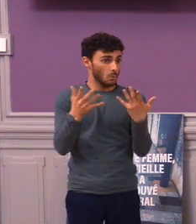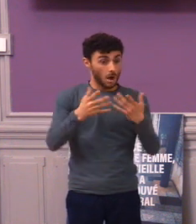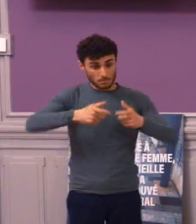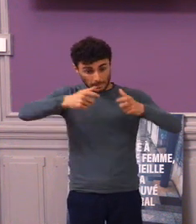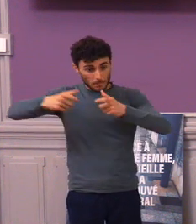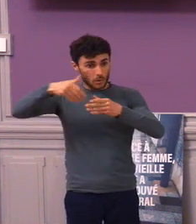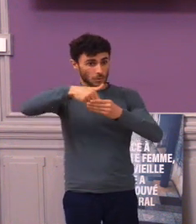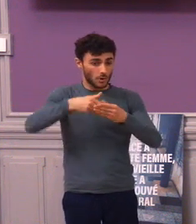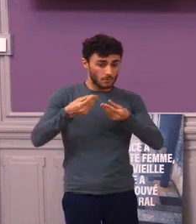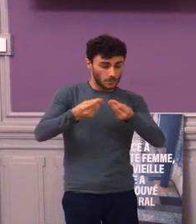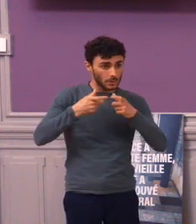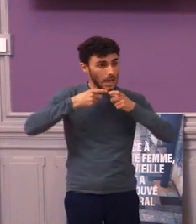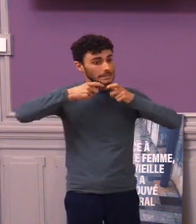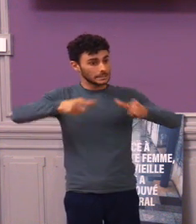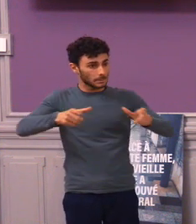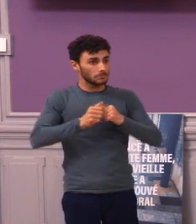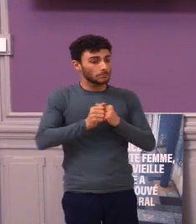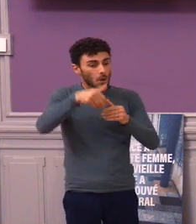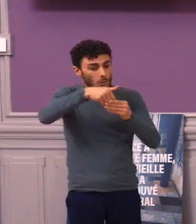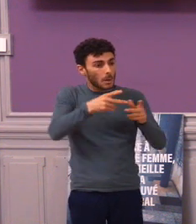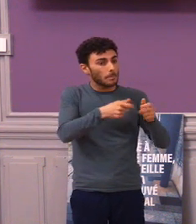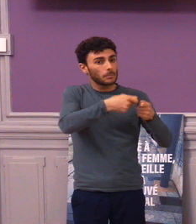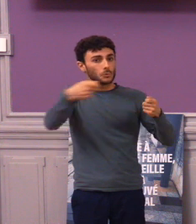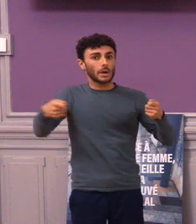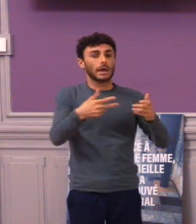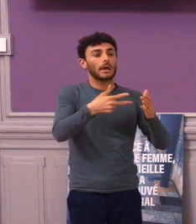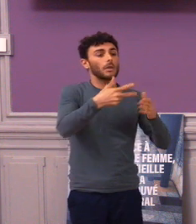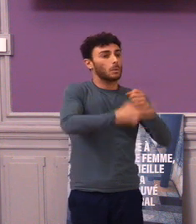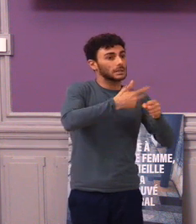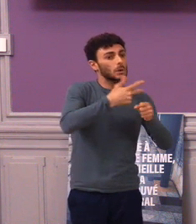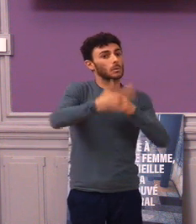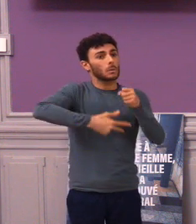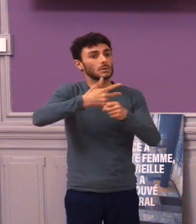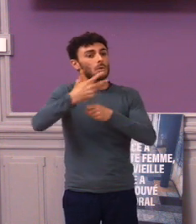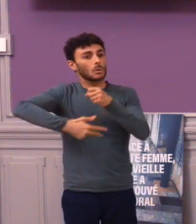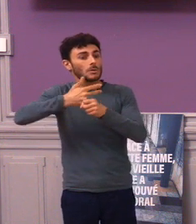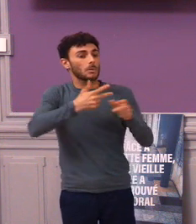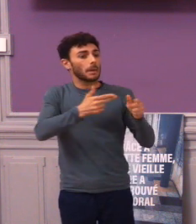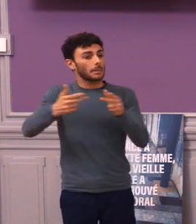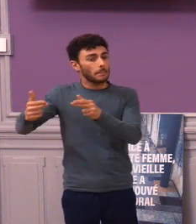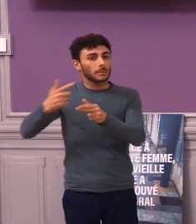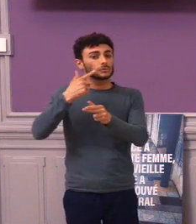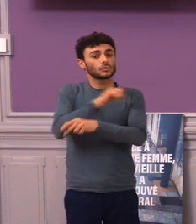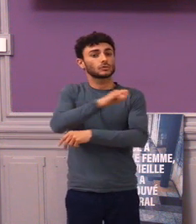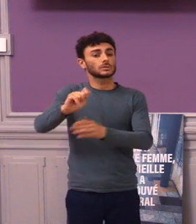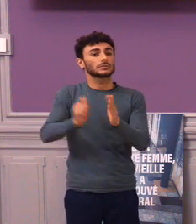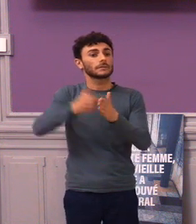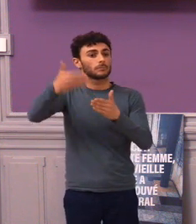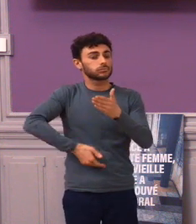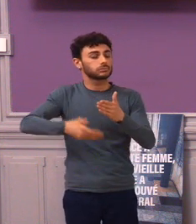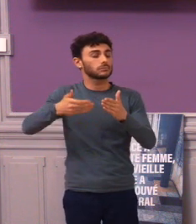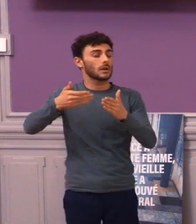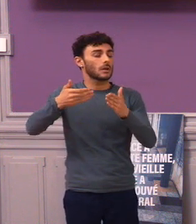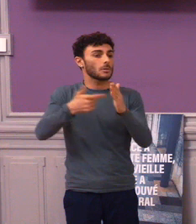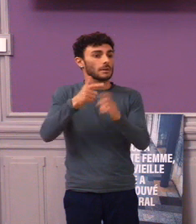nos bâtiments sur trois périodes de trois ans et donc qui courent jusque fin 2024 donc avec quelques péripéties puisque